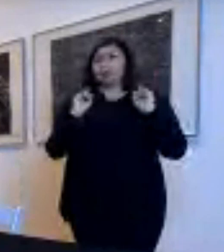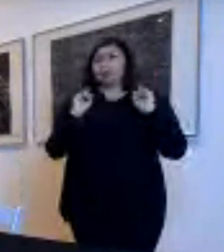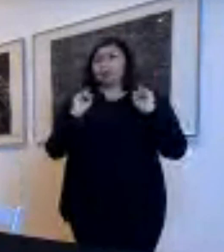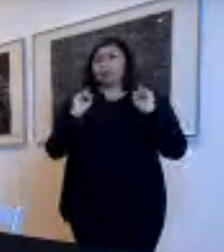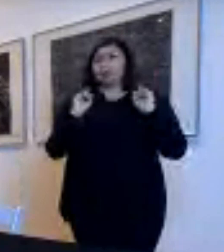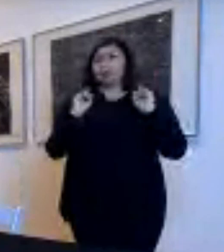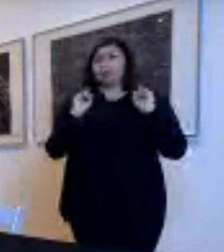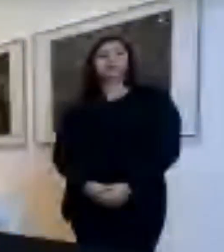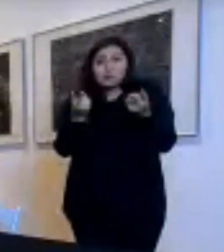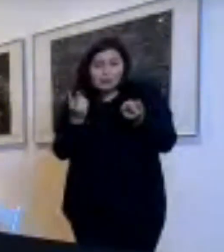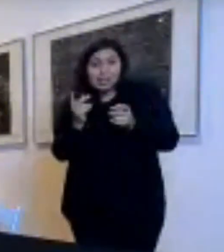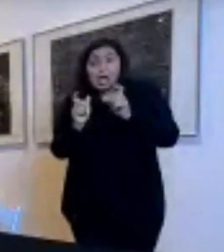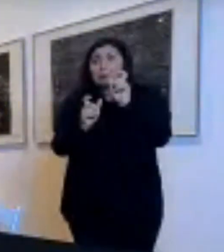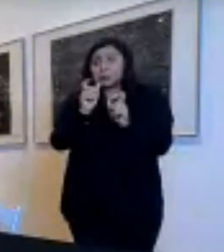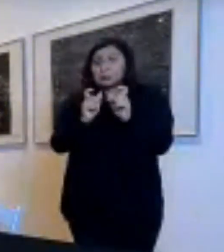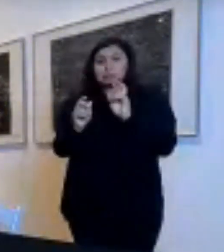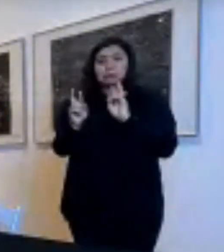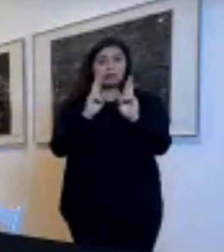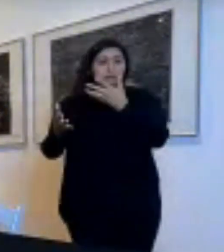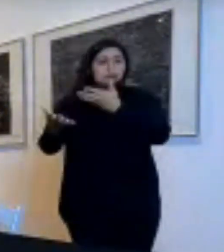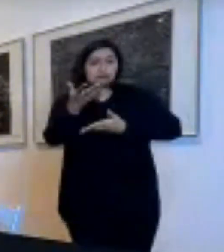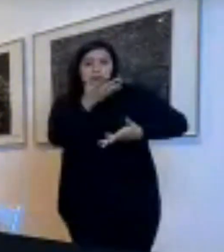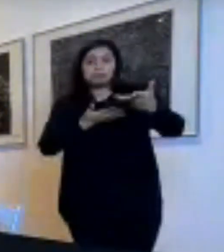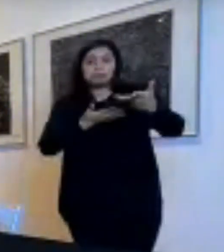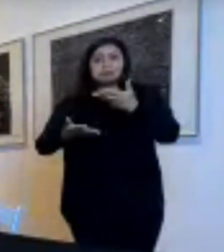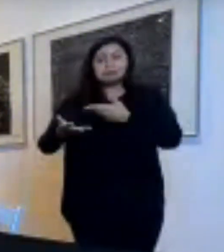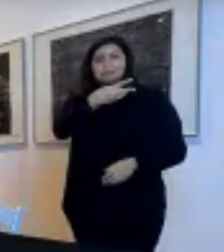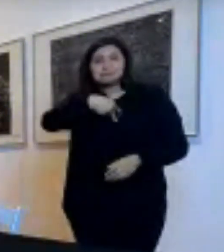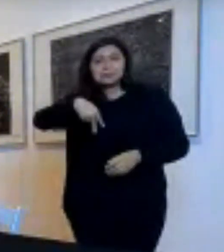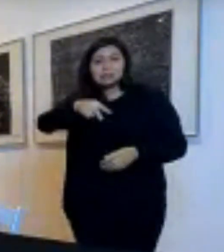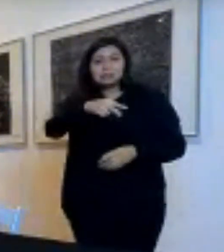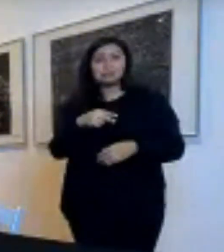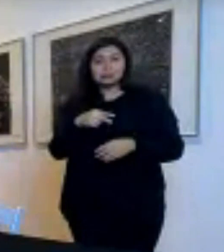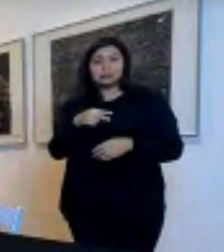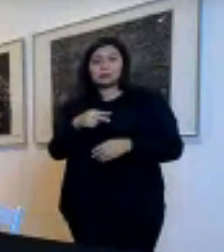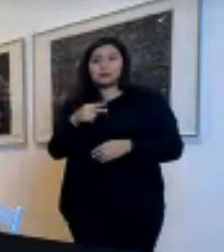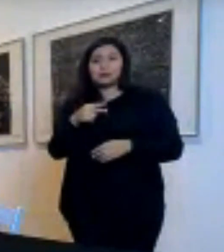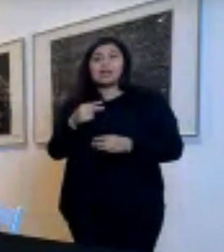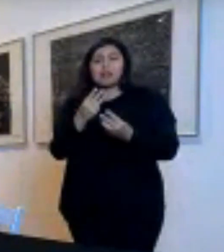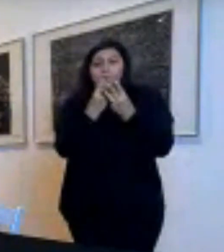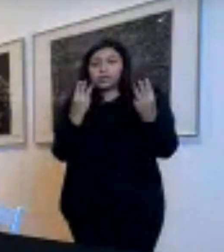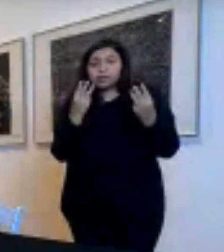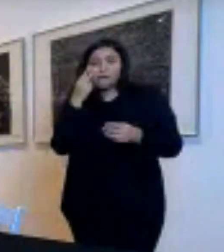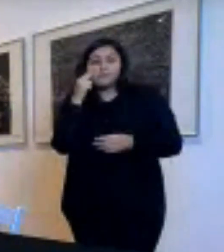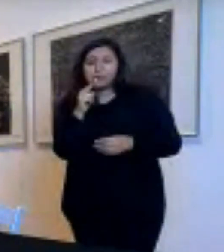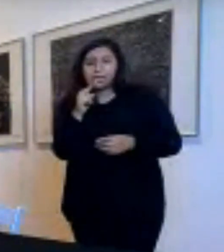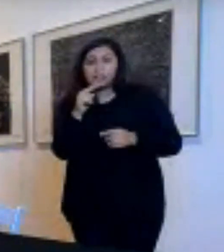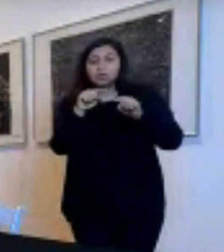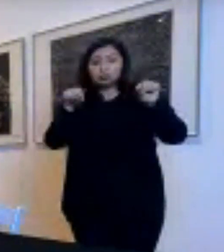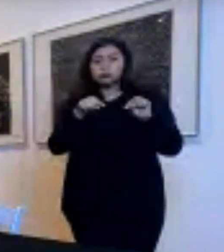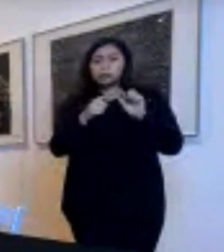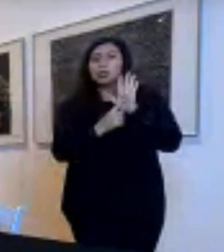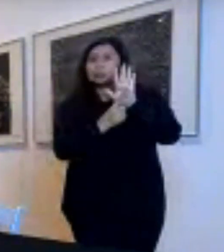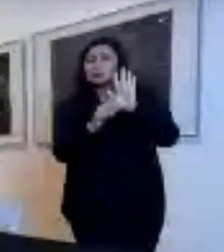audiencias, personas que interactuaban como nunca con nosotros, visitando nuestras exposiciones virtuales, asistiendo a nuestras actividades